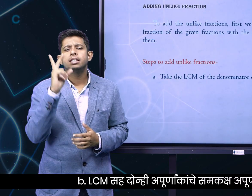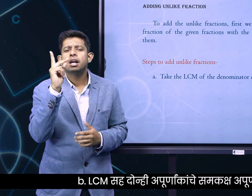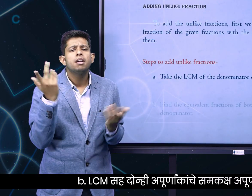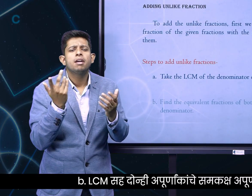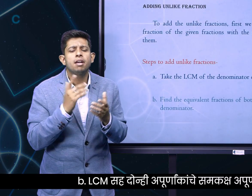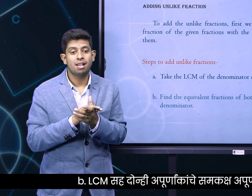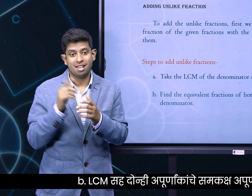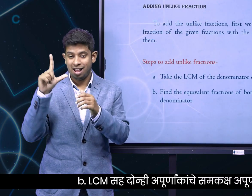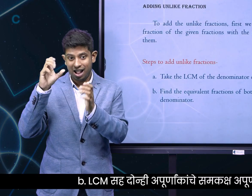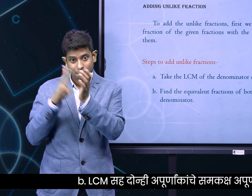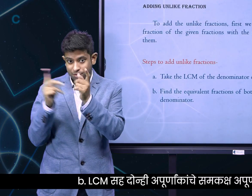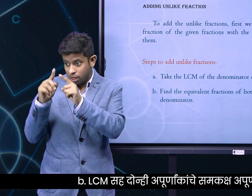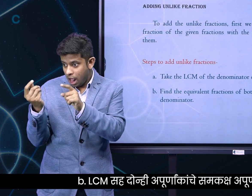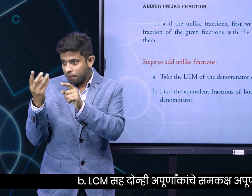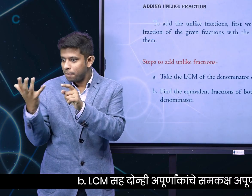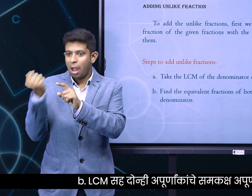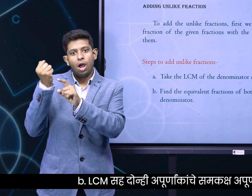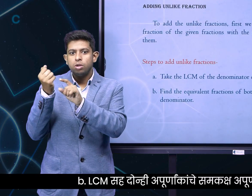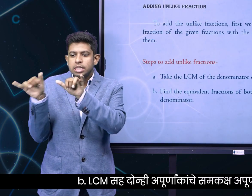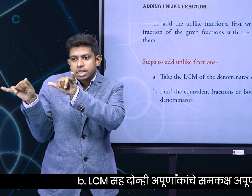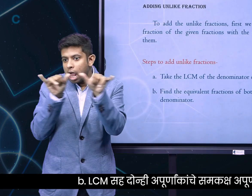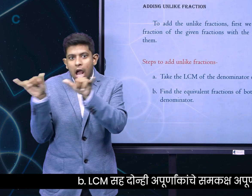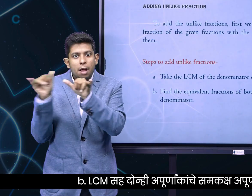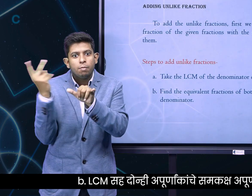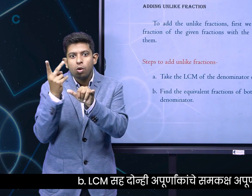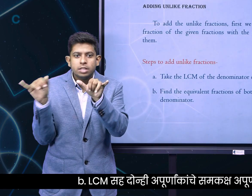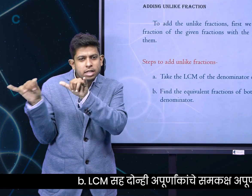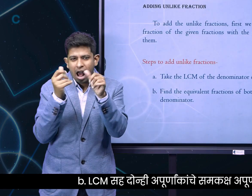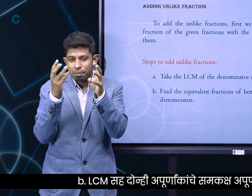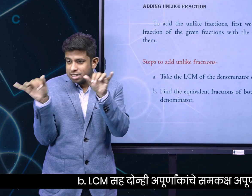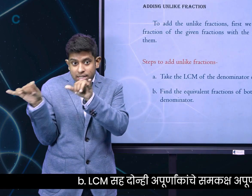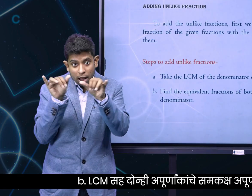एलसीएम सह दोन्ही अपूर्णांकांचे समकक्ष अपूर्णांक शोधा.